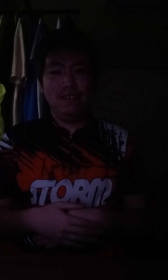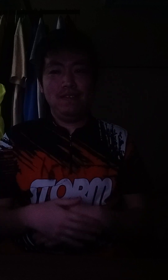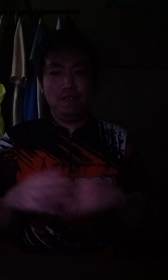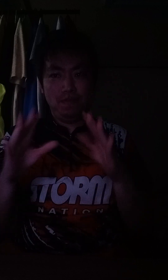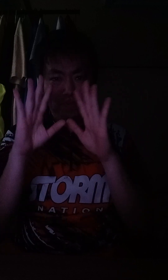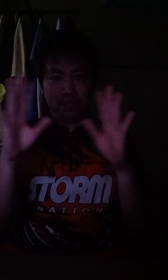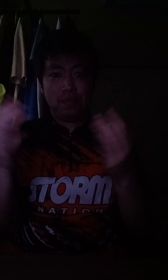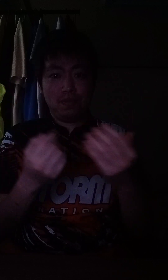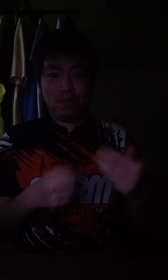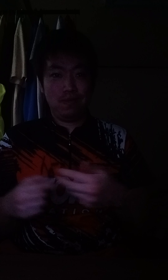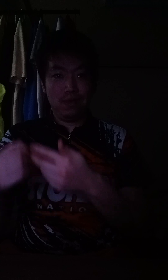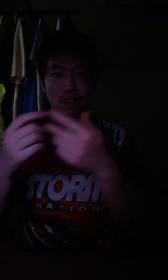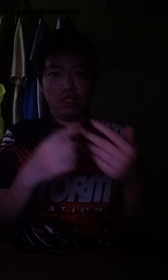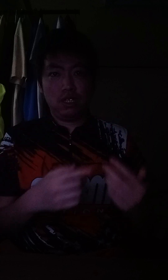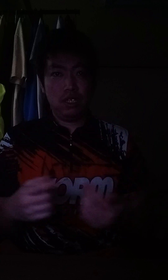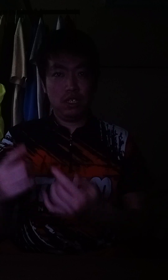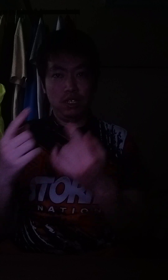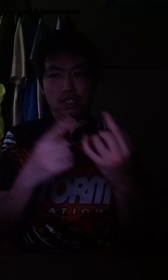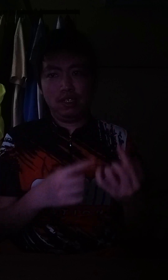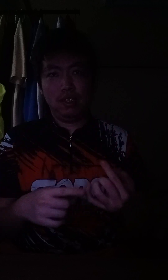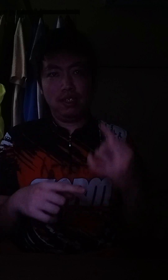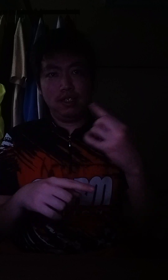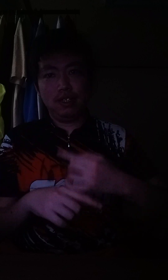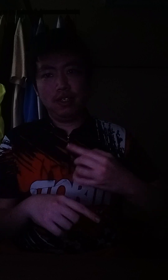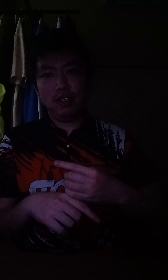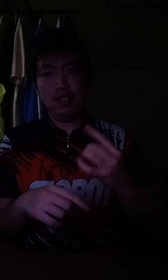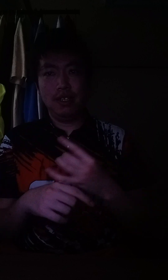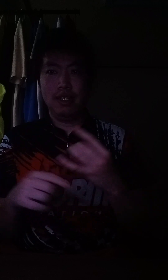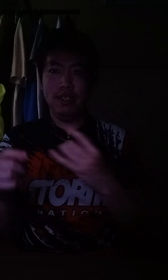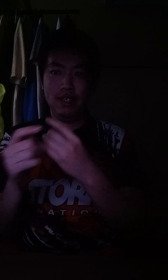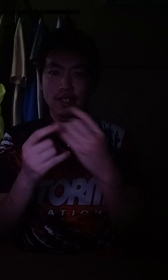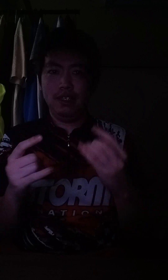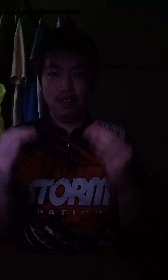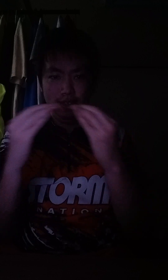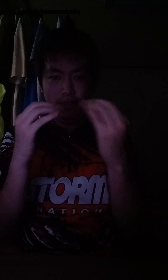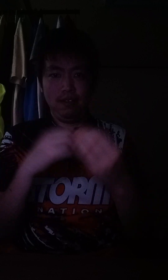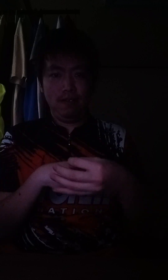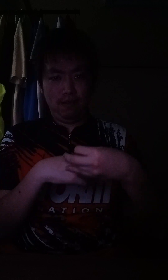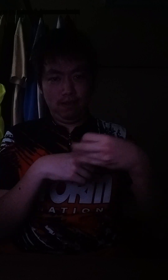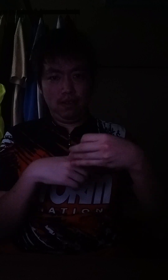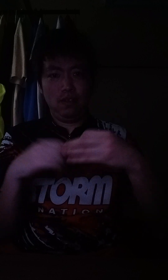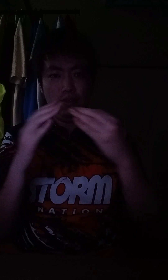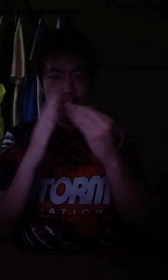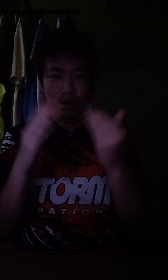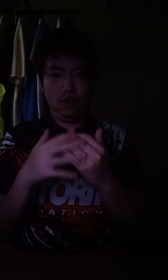10년째 반복되는 입원과 퇴원 속에 병원은 집만큼이나 익숙한 곳이 되었습니다.